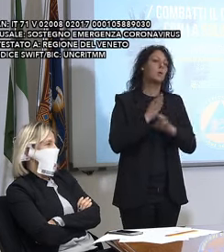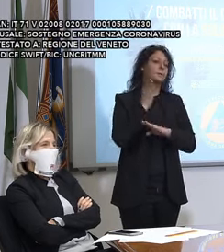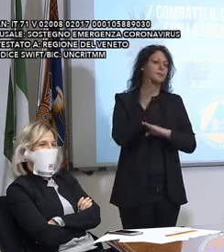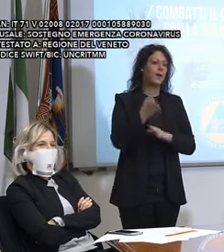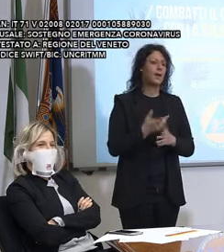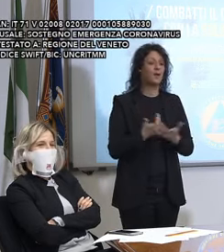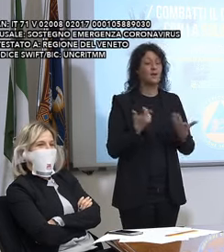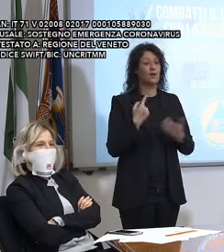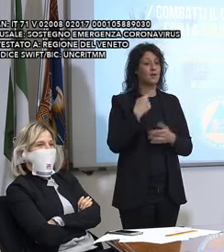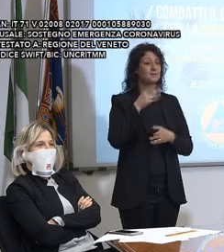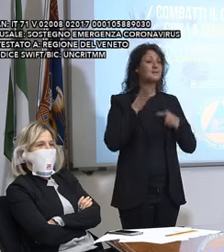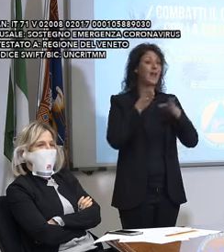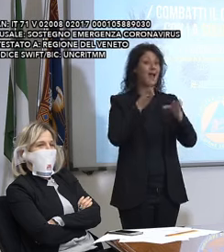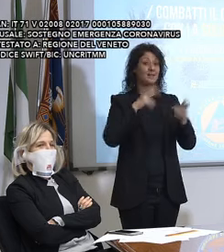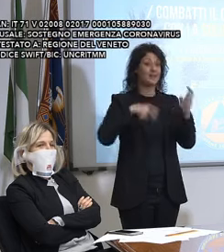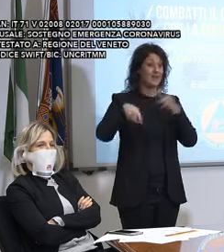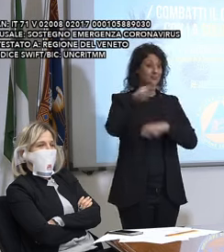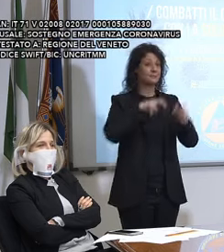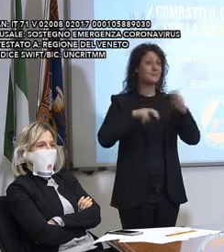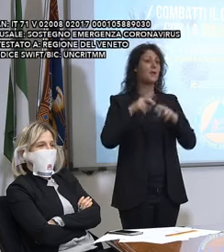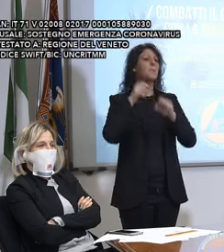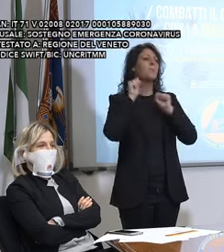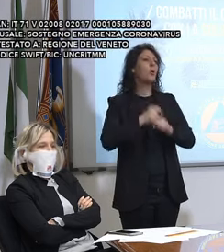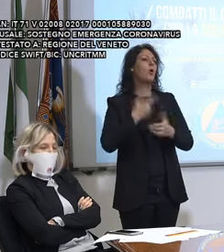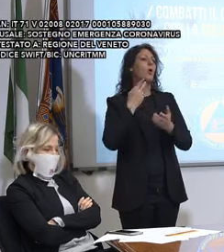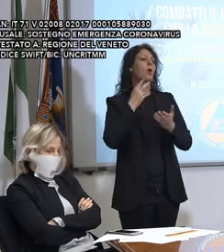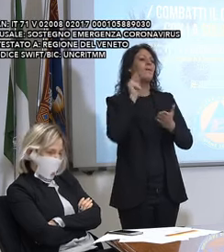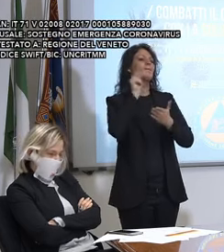verbali su tutto, però ci vuole anche buon senso poi di capire.